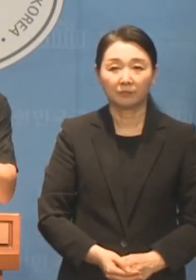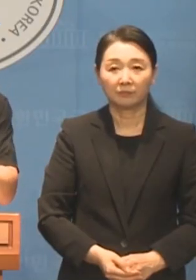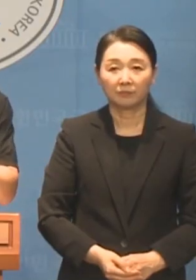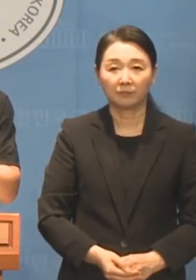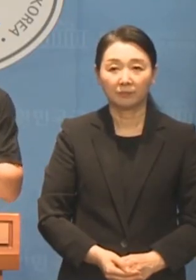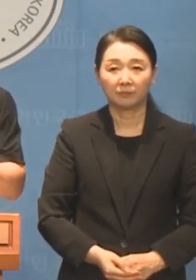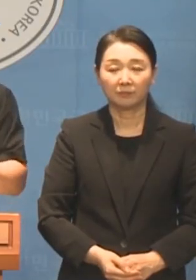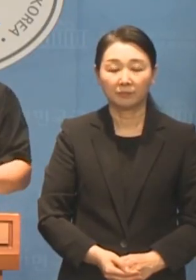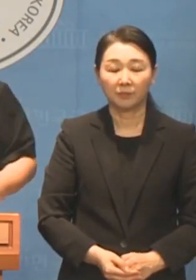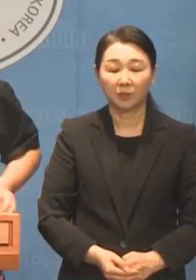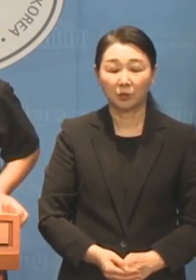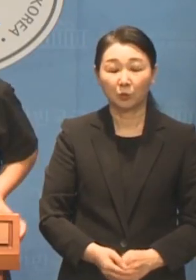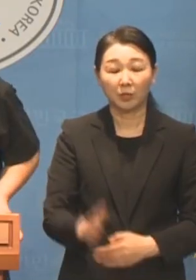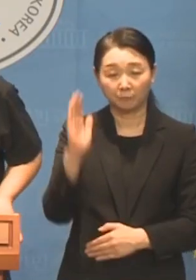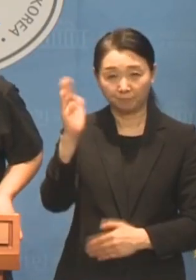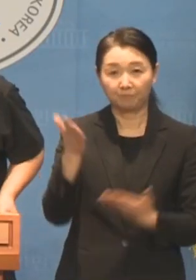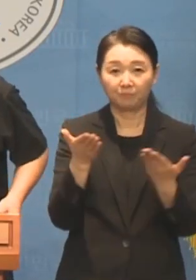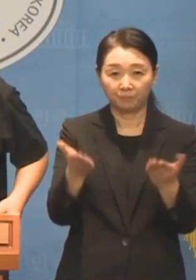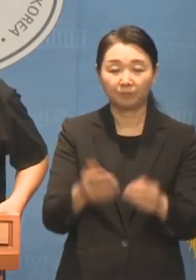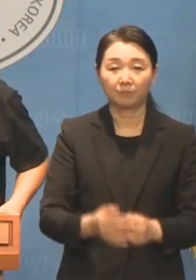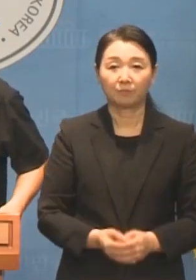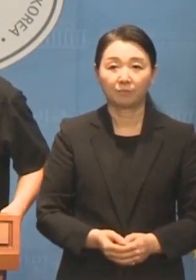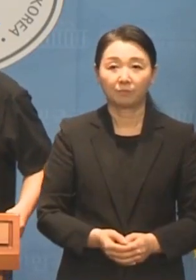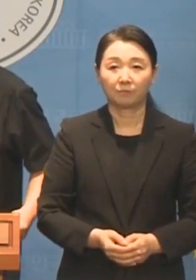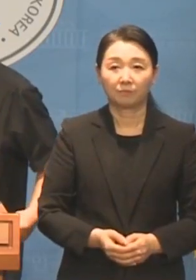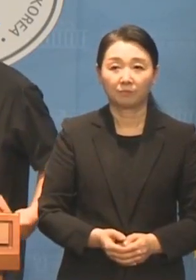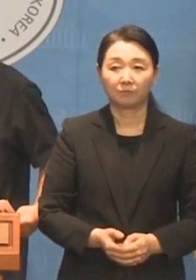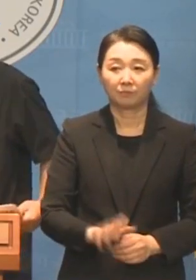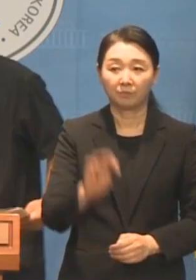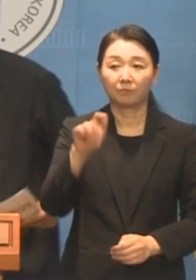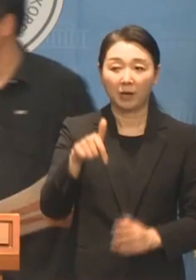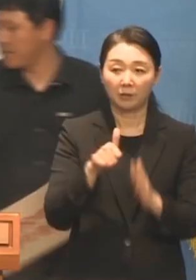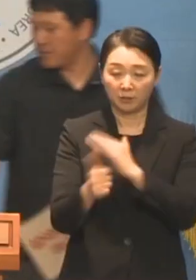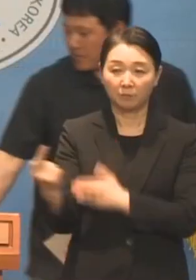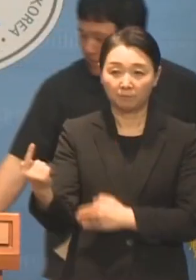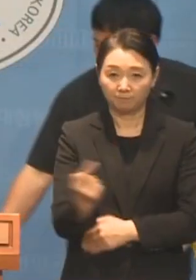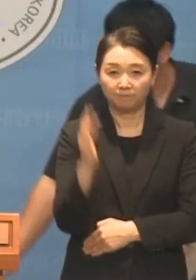계속해서 연대 발언 이어가도록 하겠습니다. 박그림 대표님.